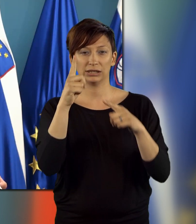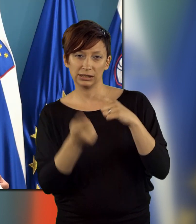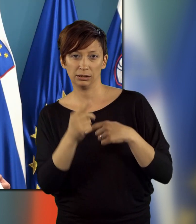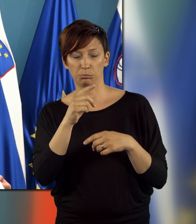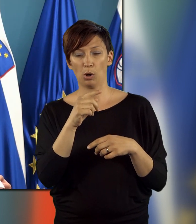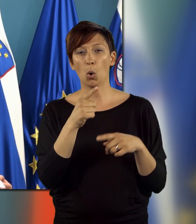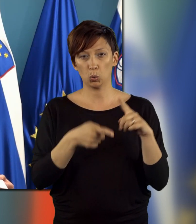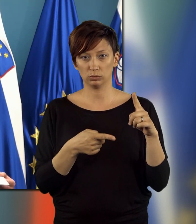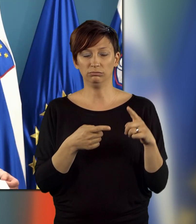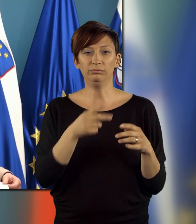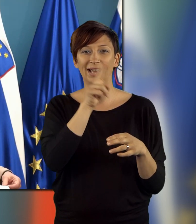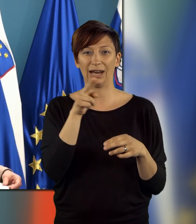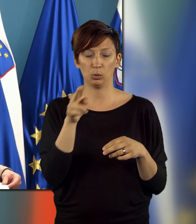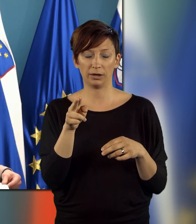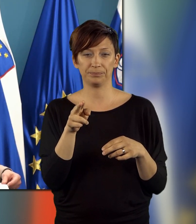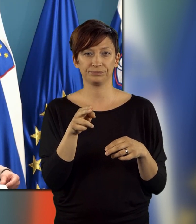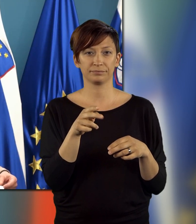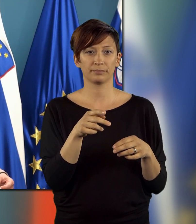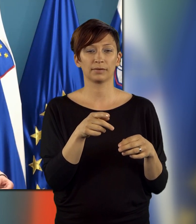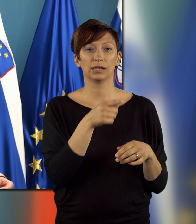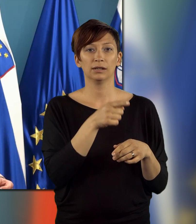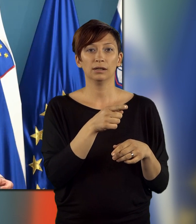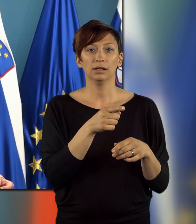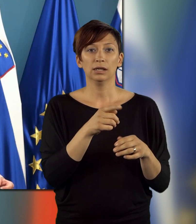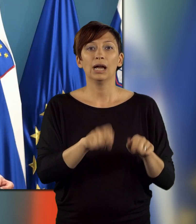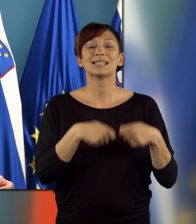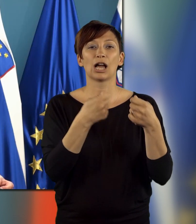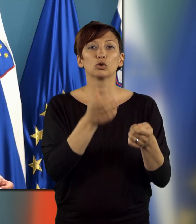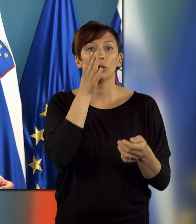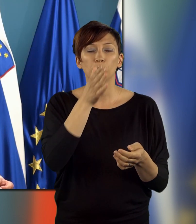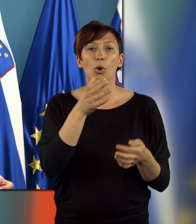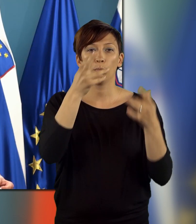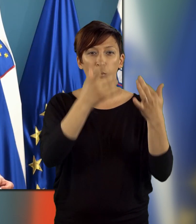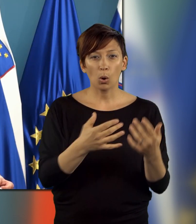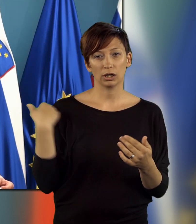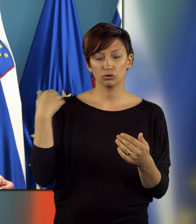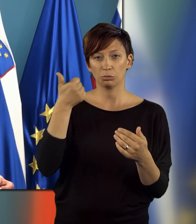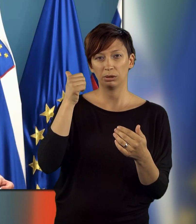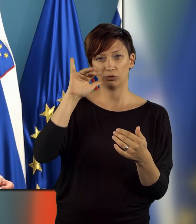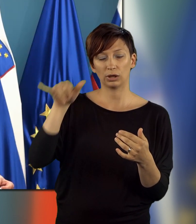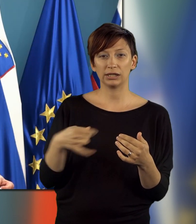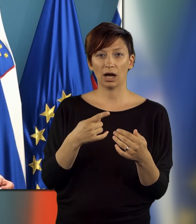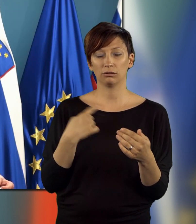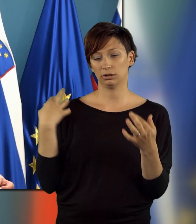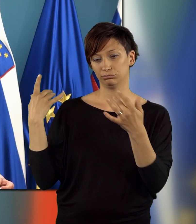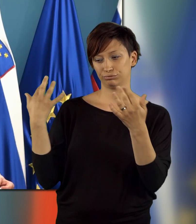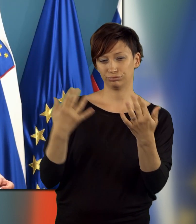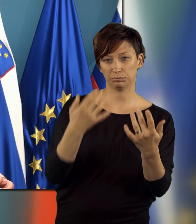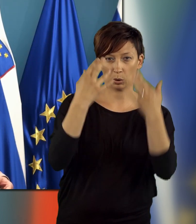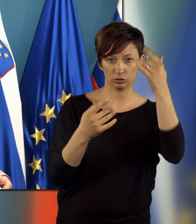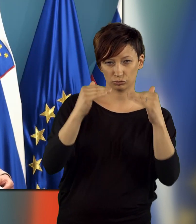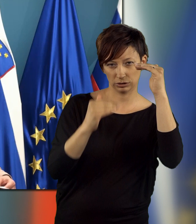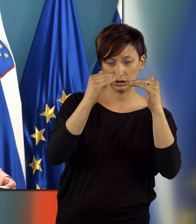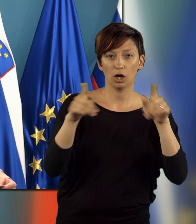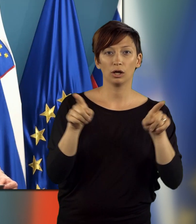533,5 evra in zagotovljen bo poračun od 1. januarja naprej,